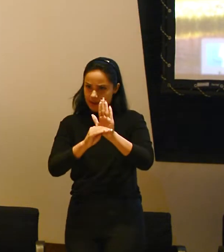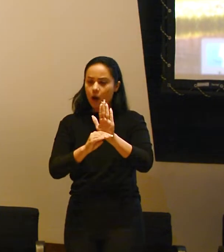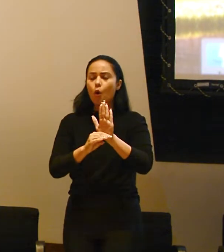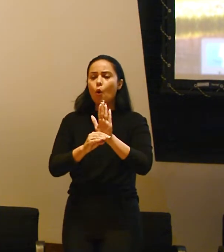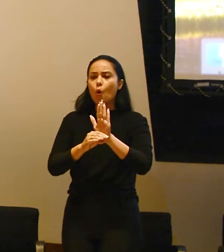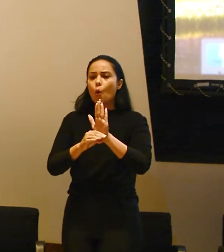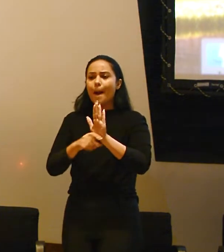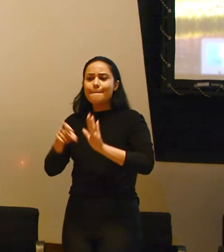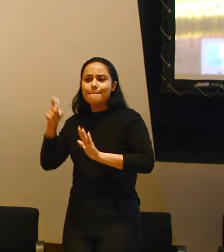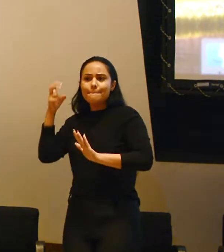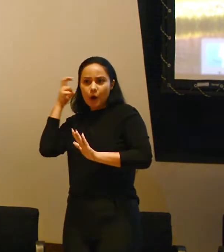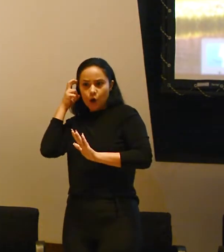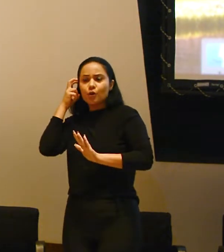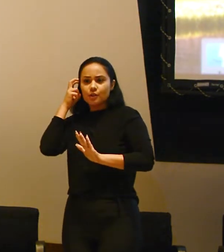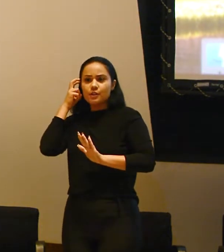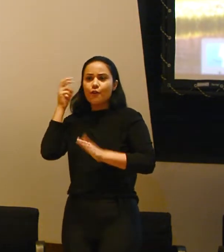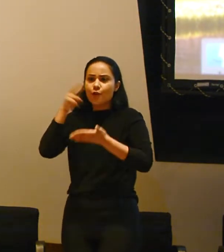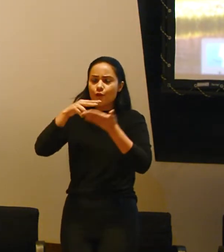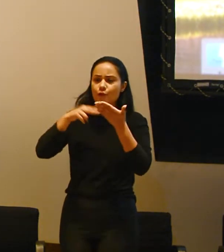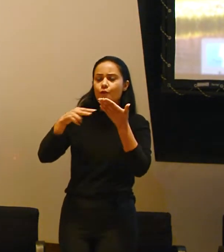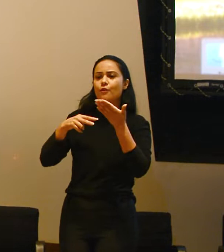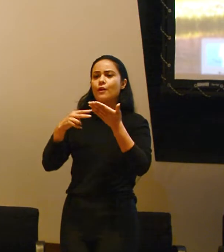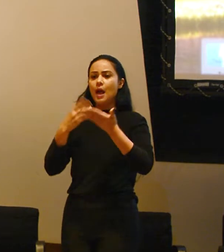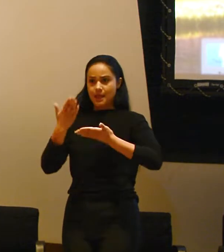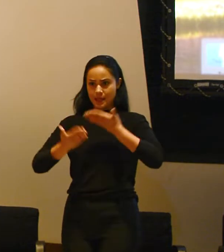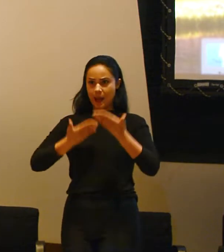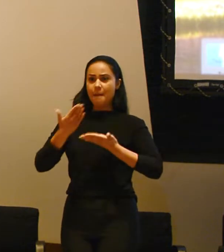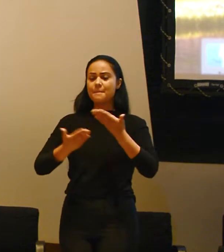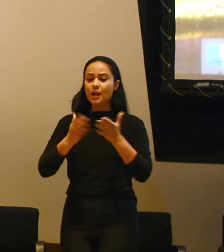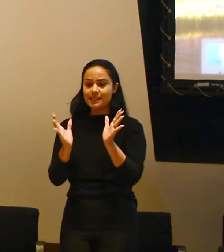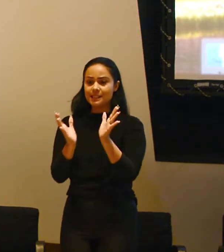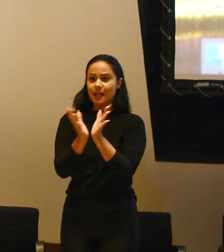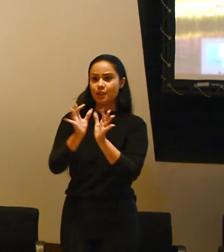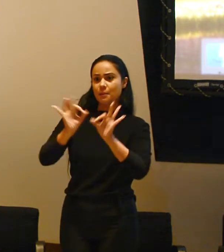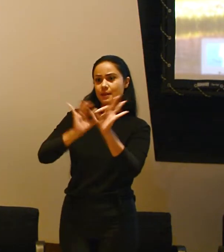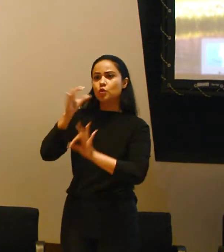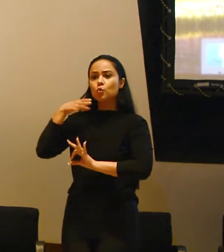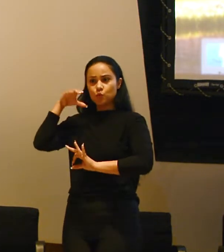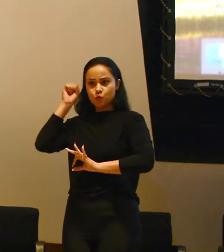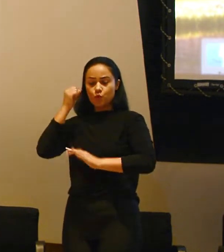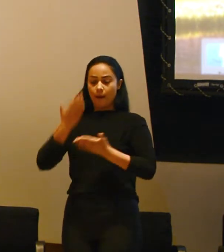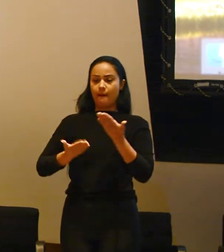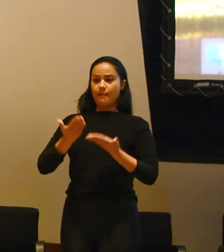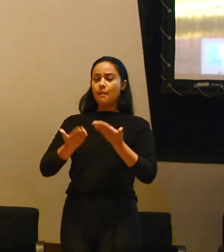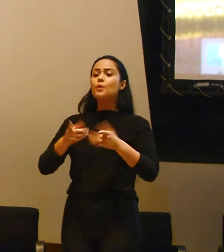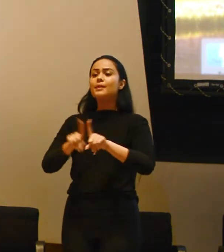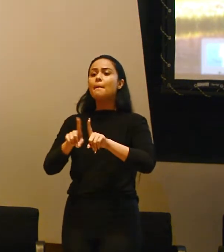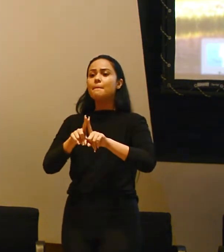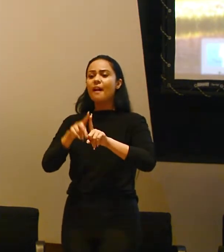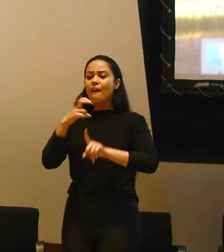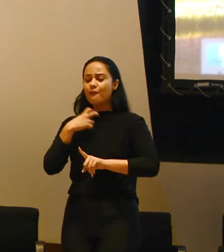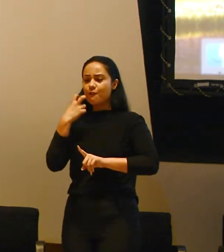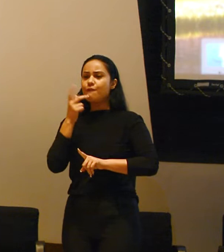auditivas, supervisora técnica da terapia fonoaudiológica do Centro de Reabilitação da Audição, do Equilíbrio e da Fala